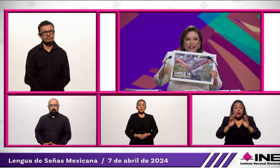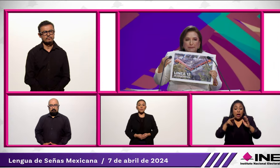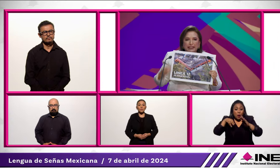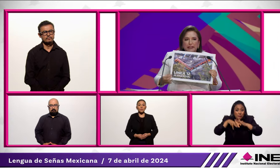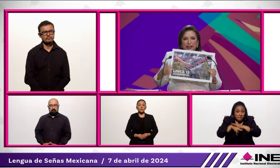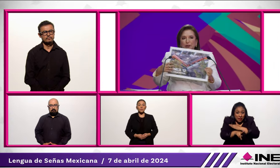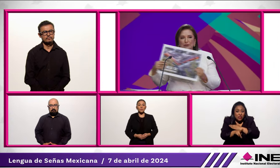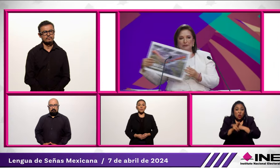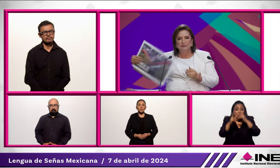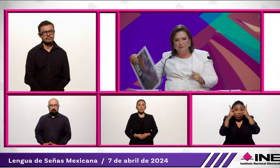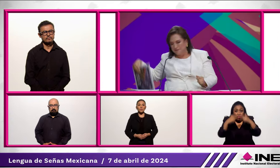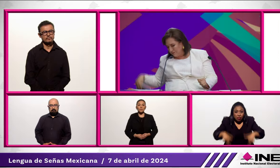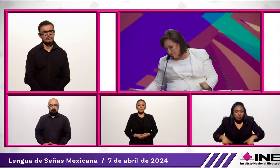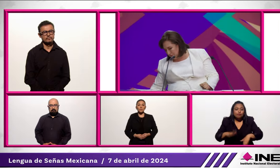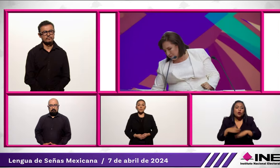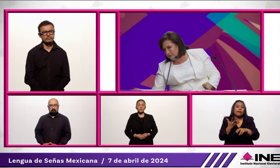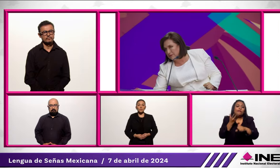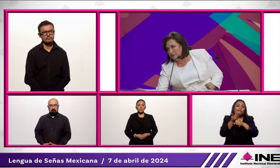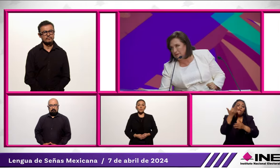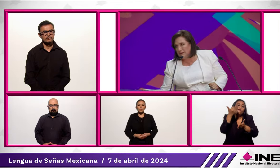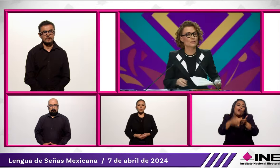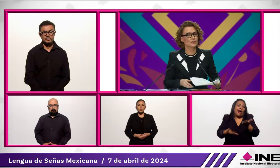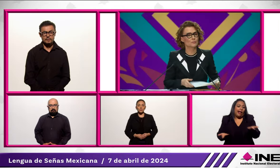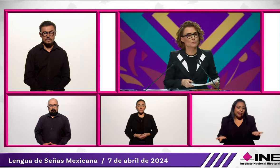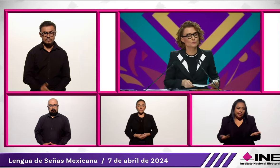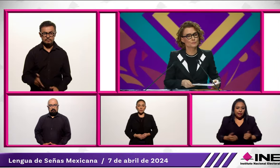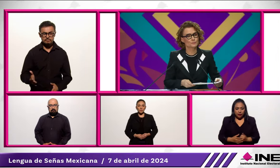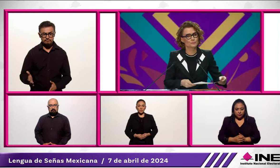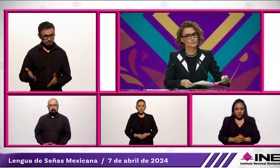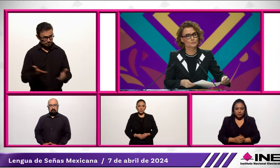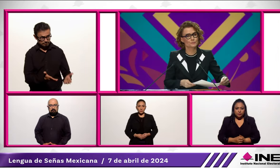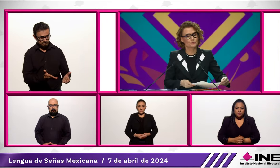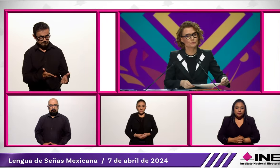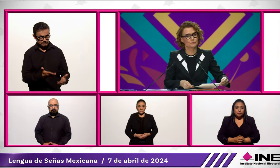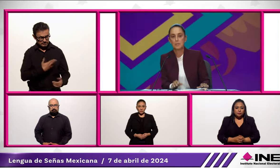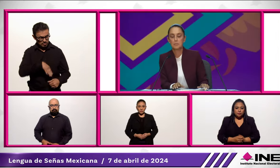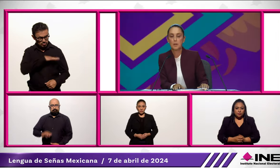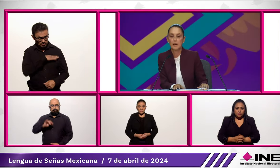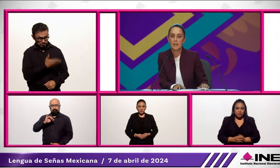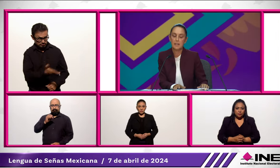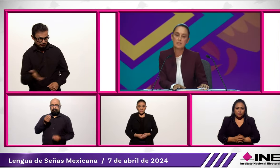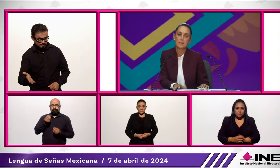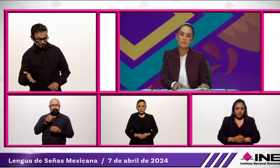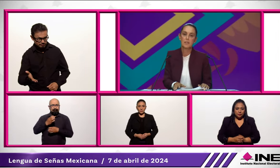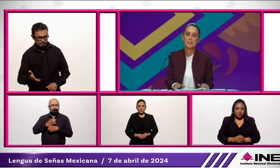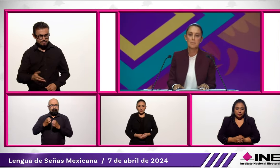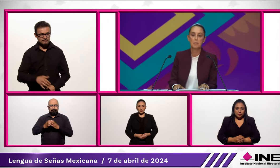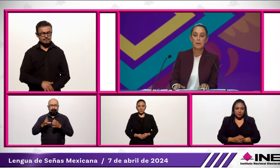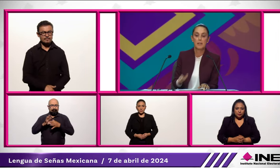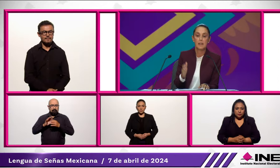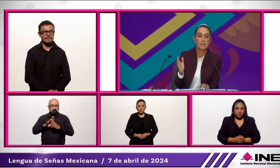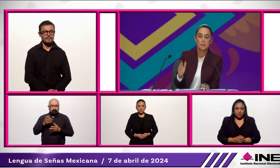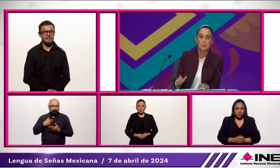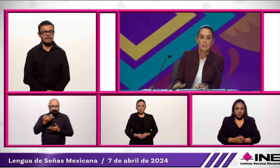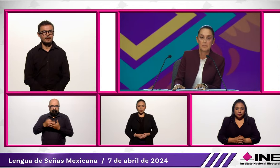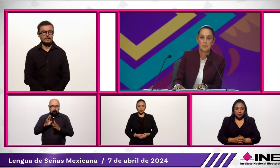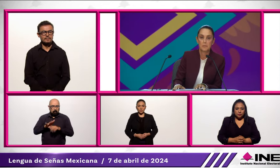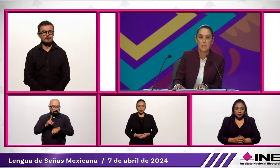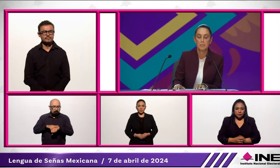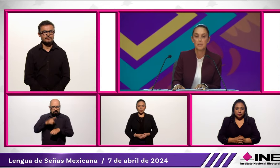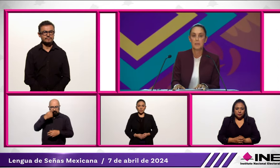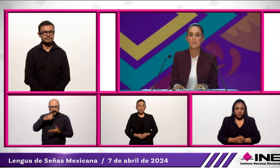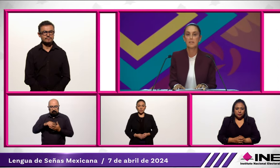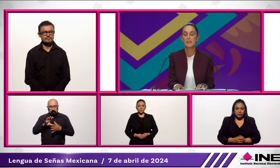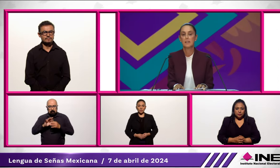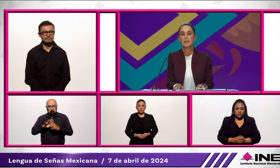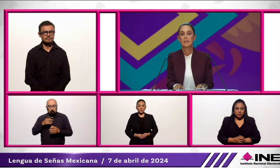cayó por falta de mantenimiento. Candidata Claudia Sheinbaum. Sí, son muchas cosas por aclarar. Quizá no tenga tiempo para aclarar todo porque si no, no